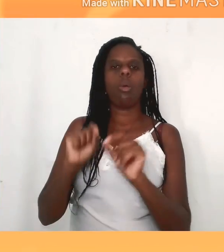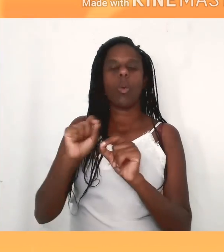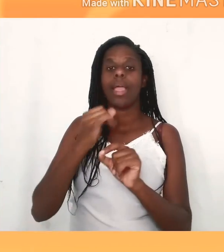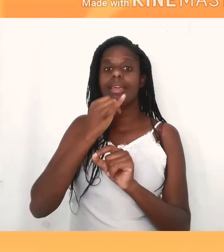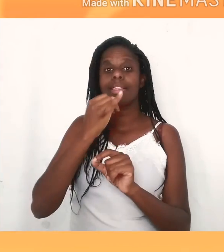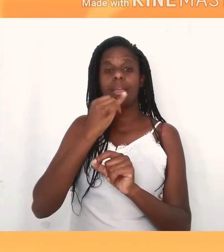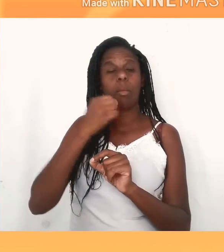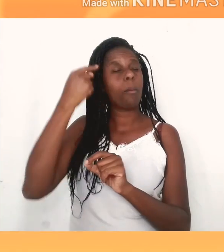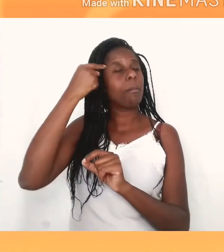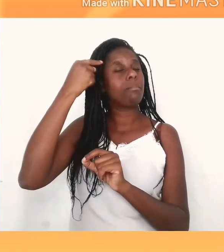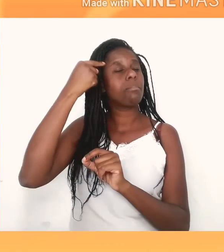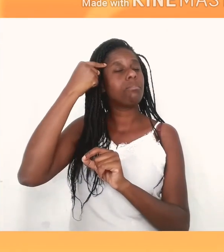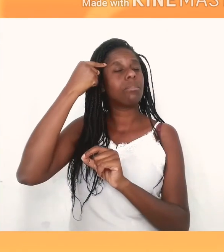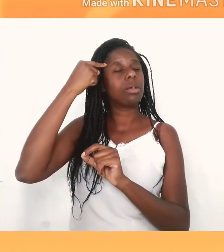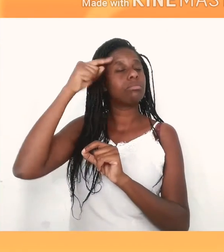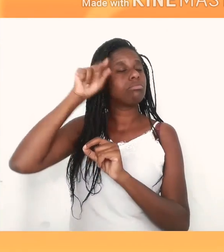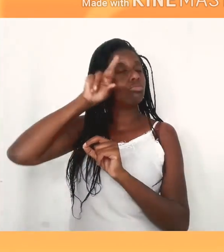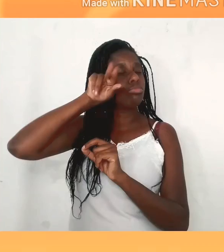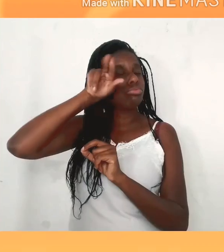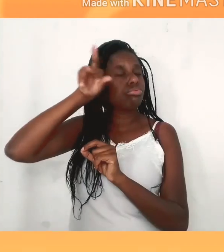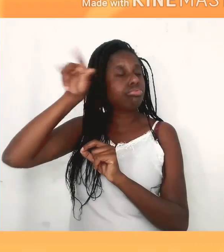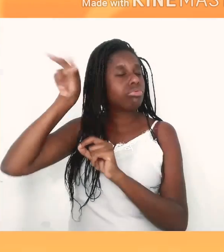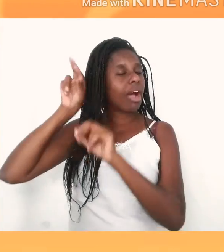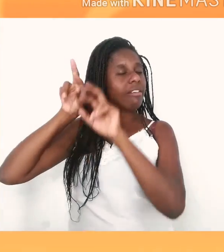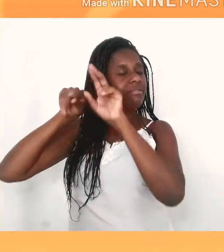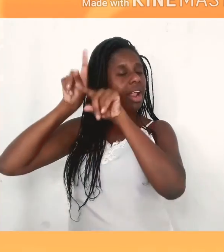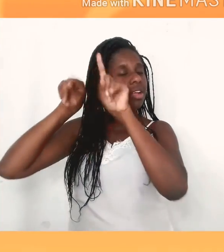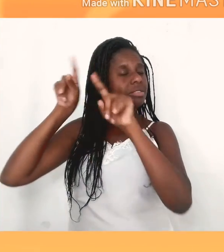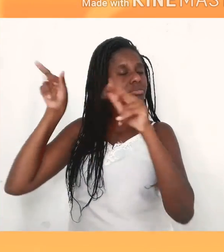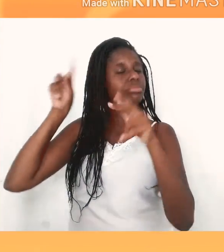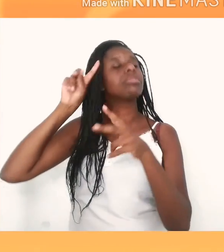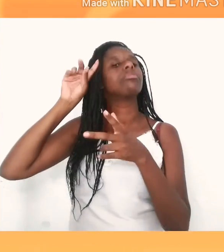as flutuações do órgão do pensamento.